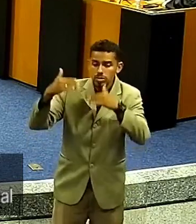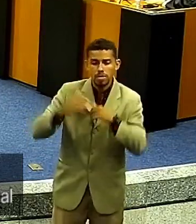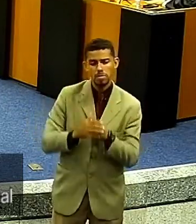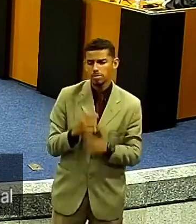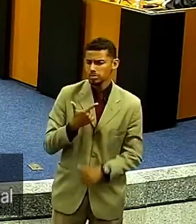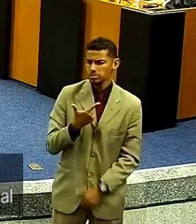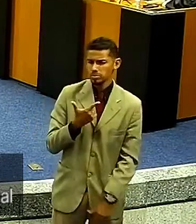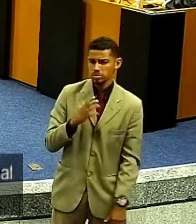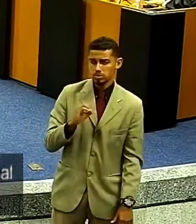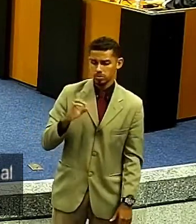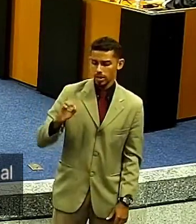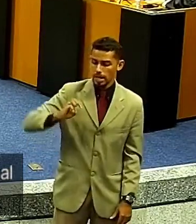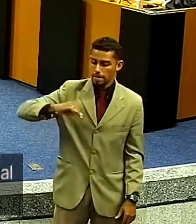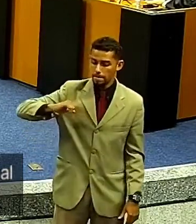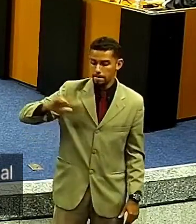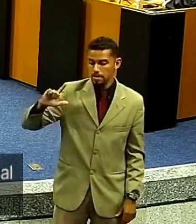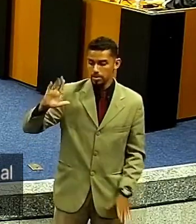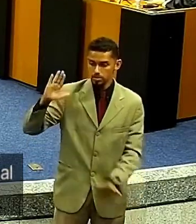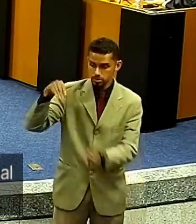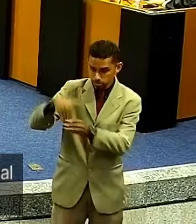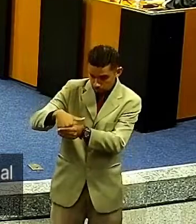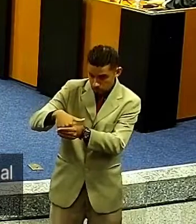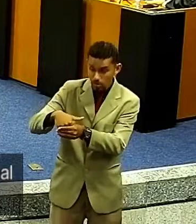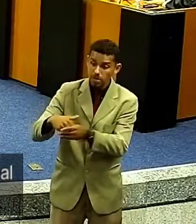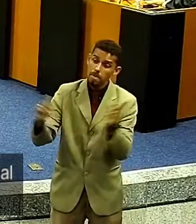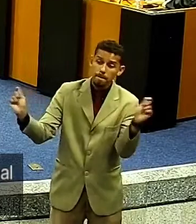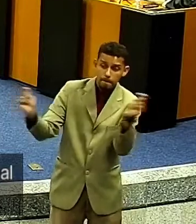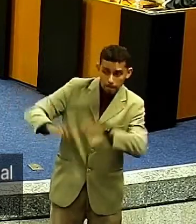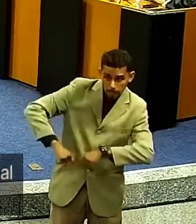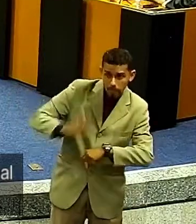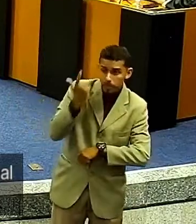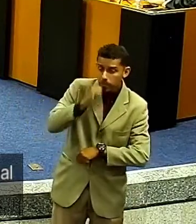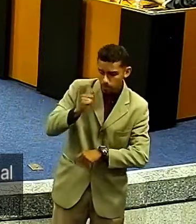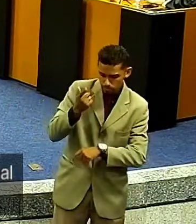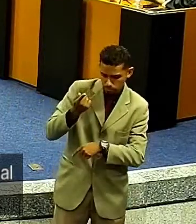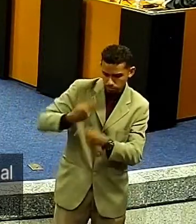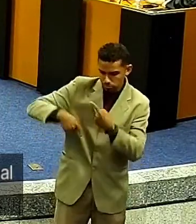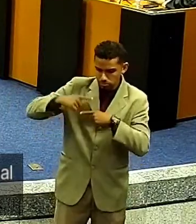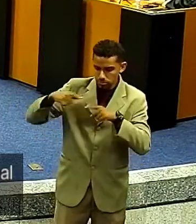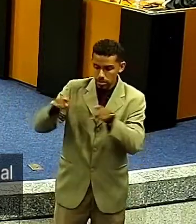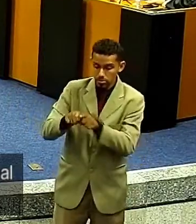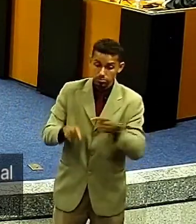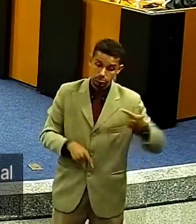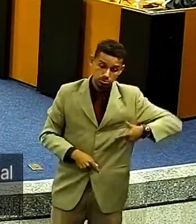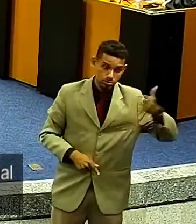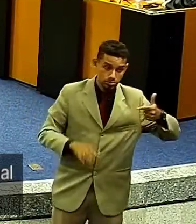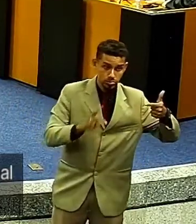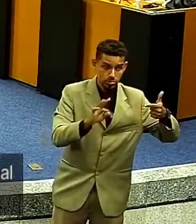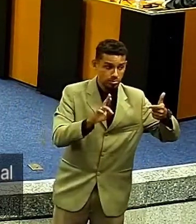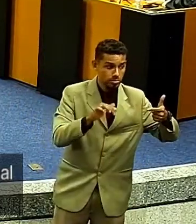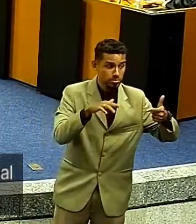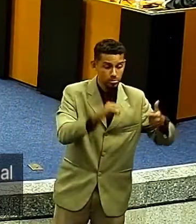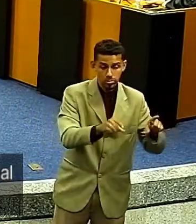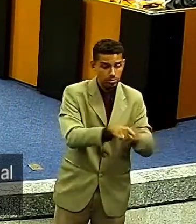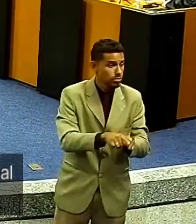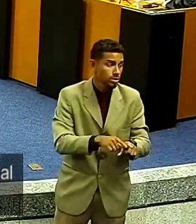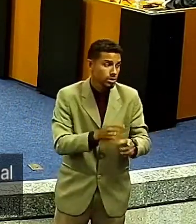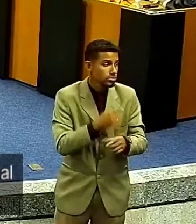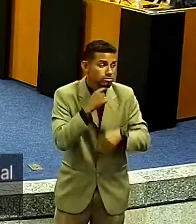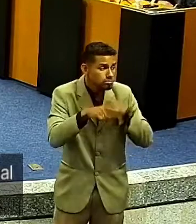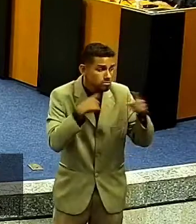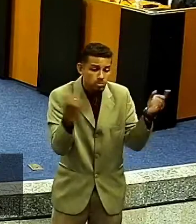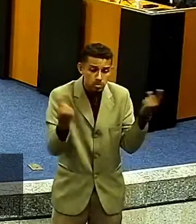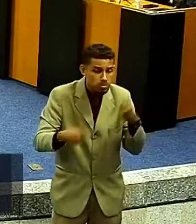de 200.000 eleitores a fim de possibilitar a realização de um segundo turno caso nenhum dos